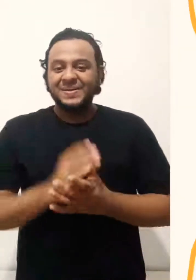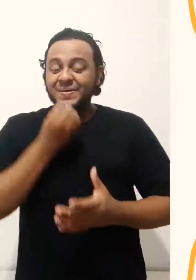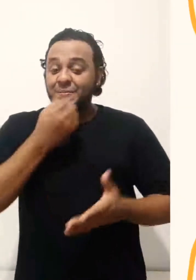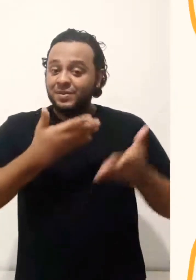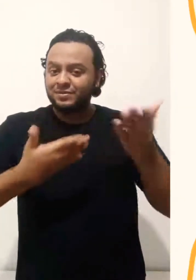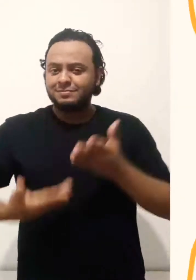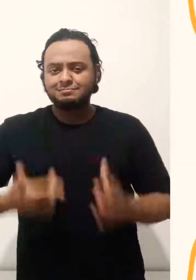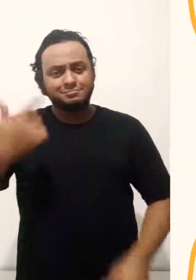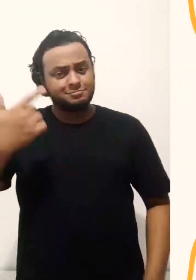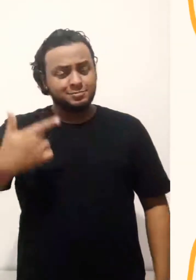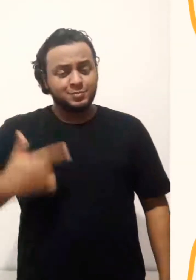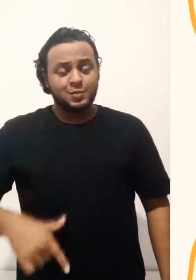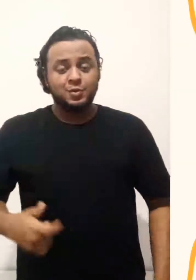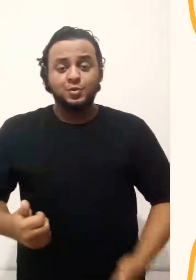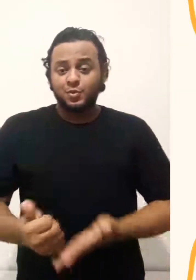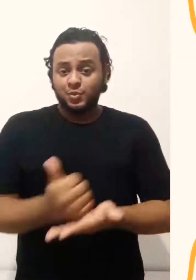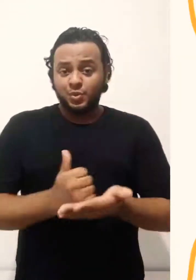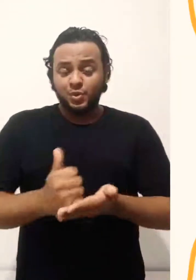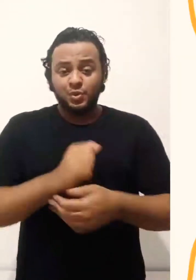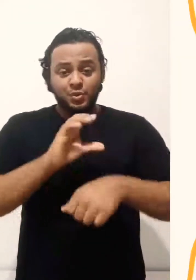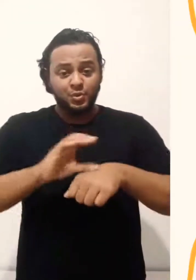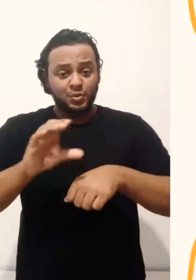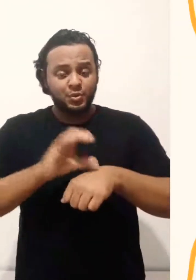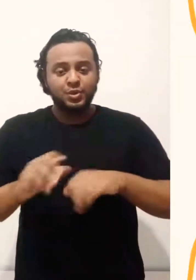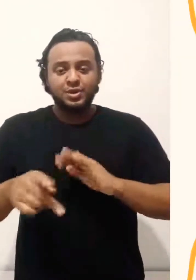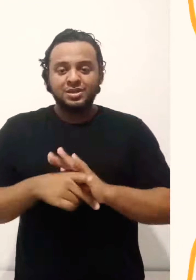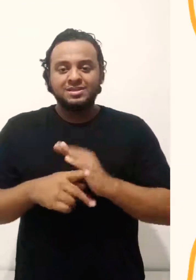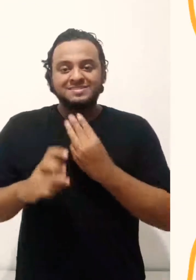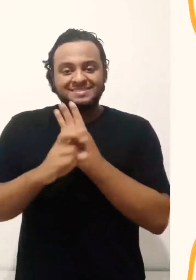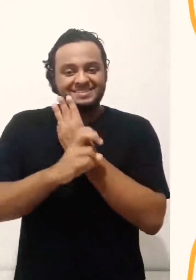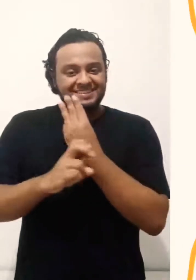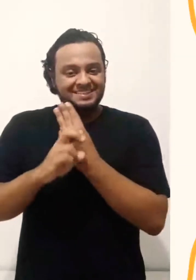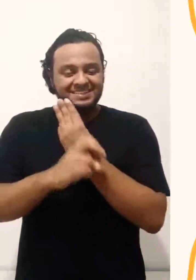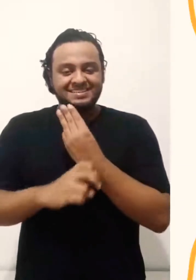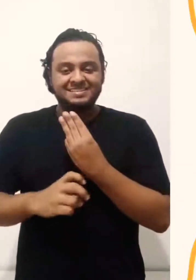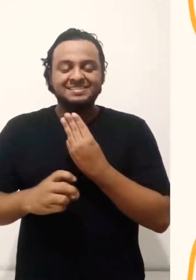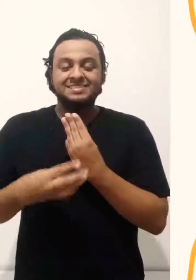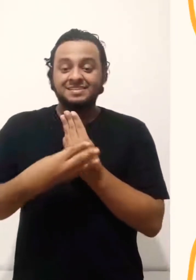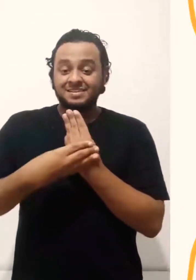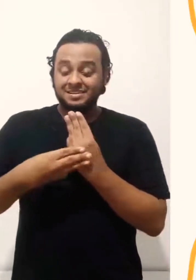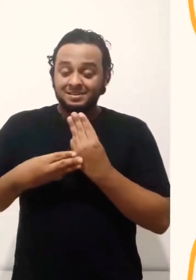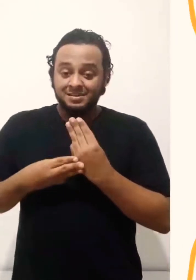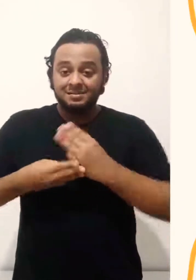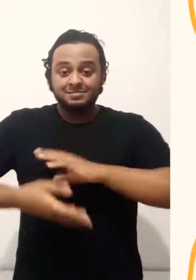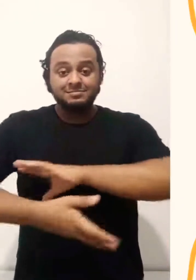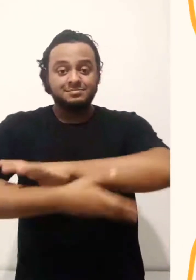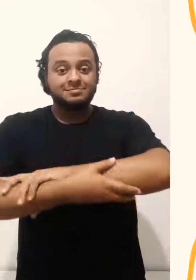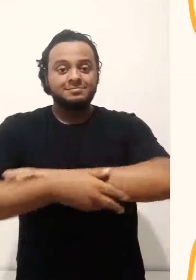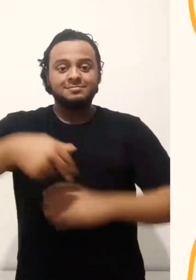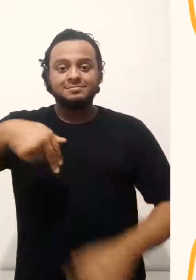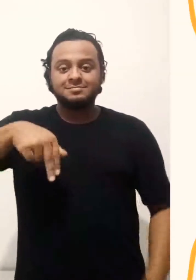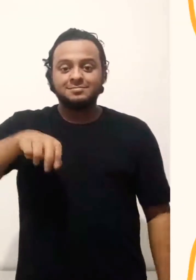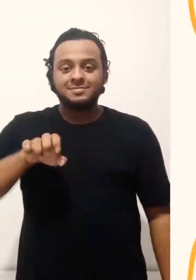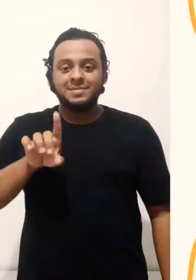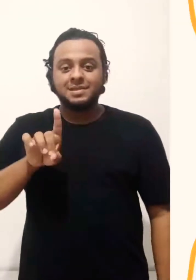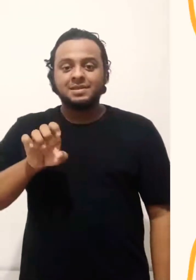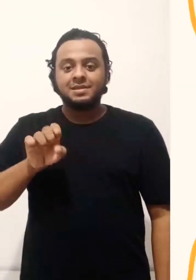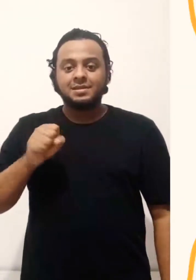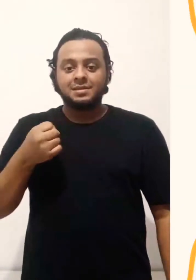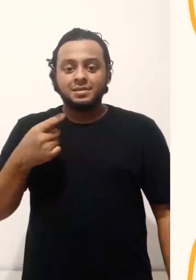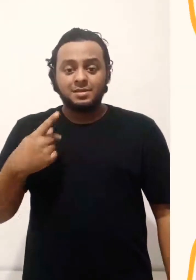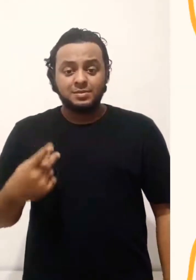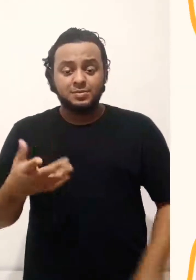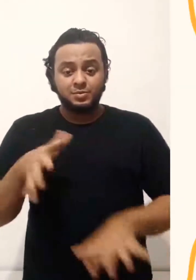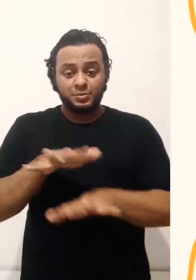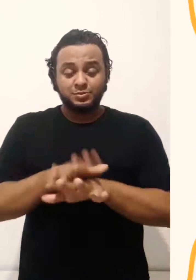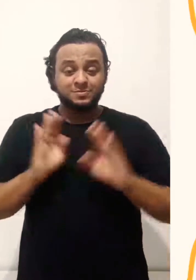Olá, sejam bem-vindos a mais um módulo do curso oferecido pelo Comitê de Inclusão e Acessibilidade da UFPB, em parceria com o